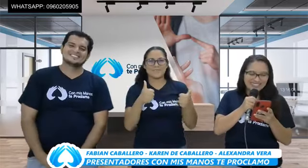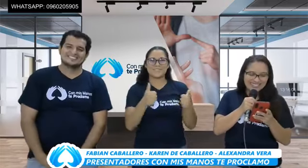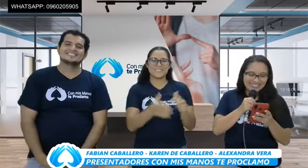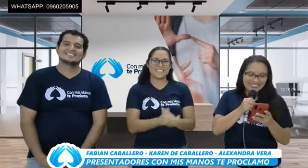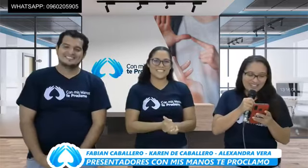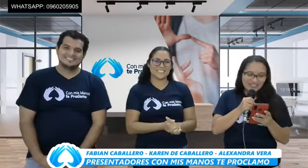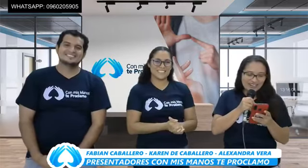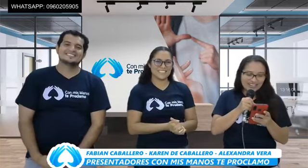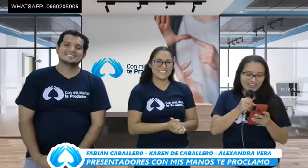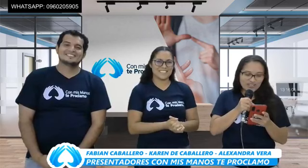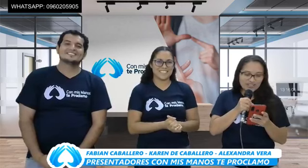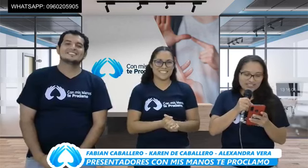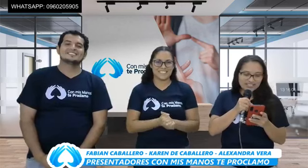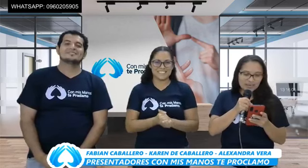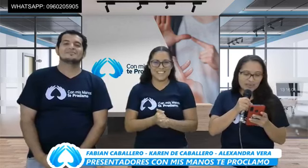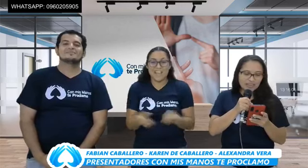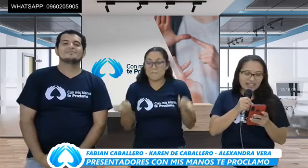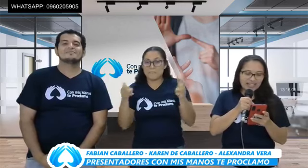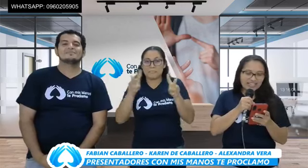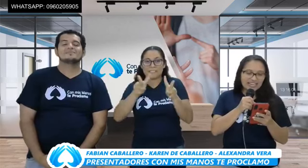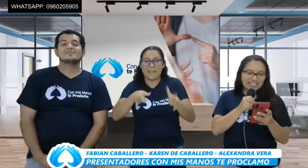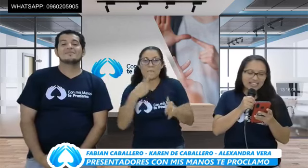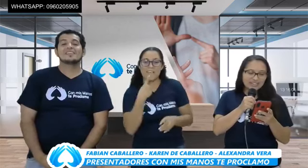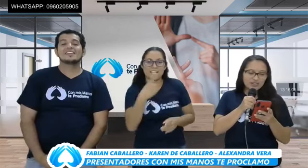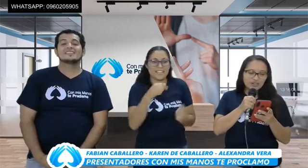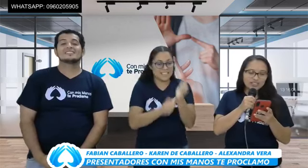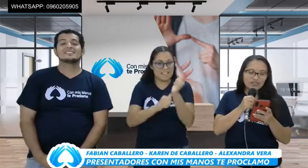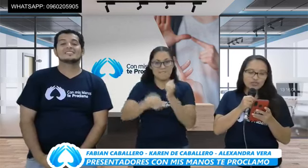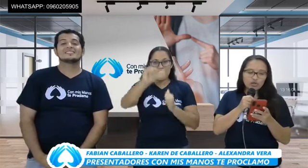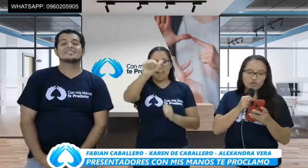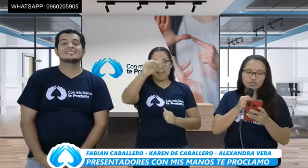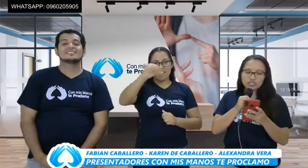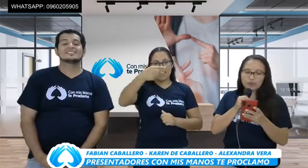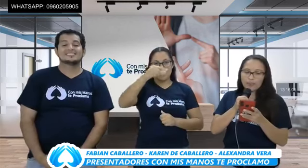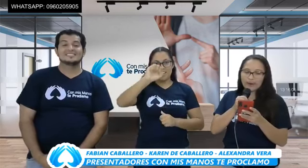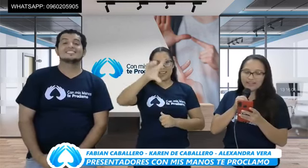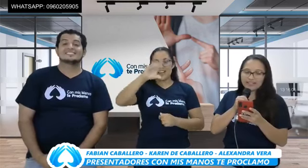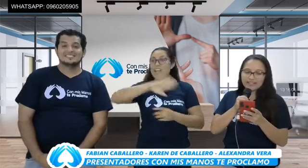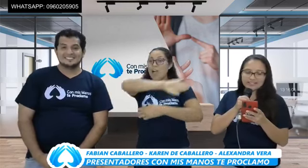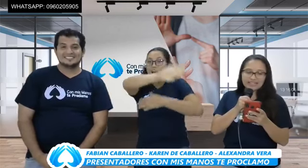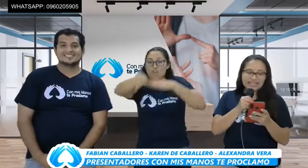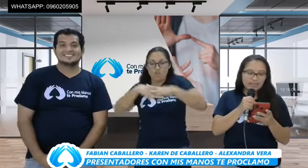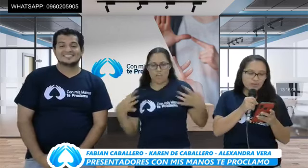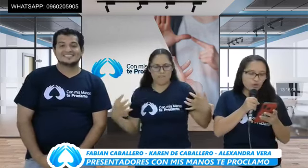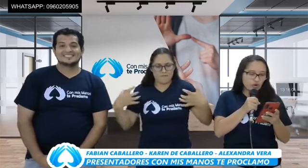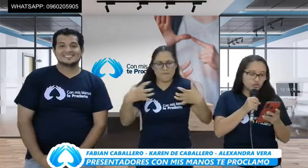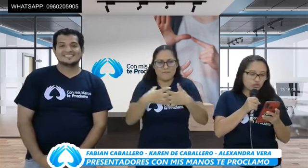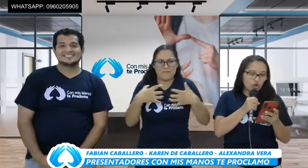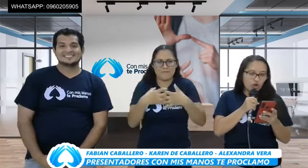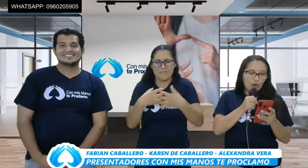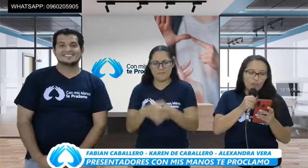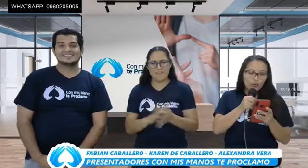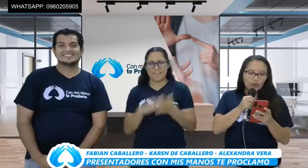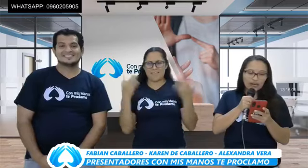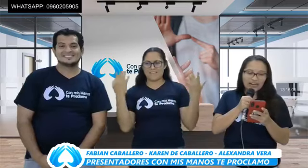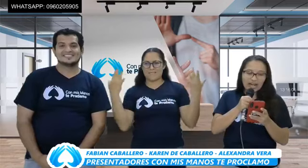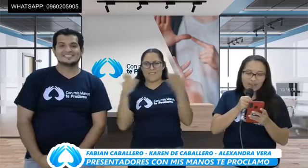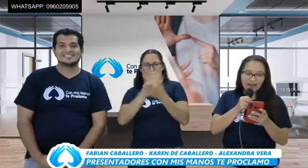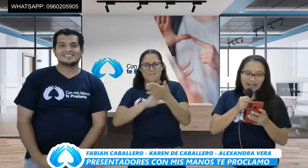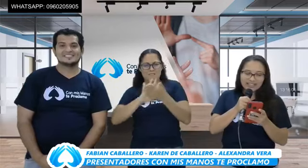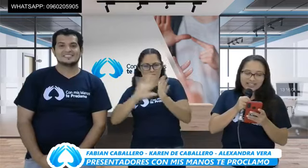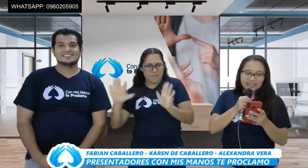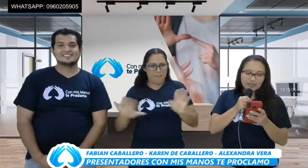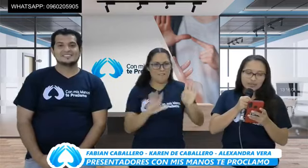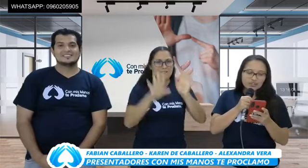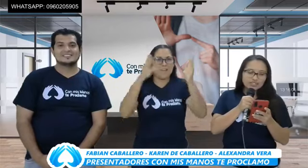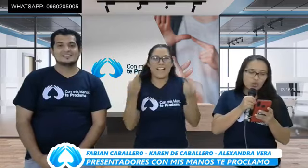conozco. Por aquí nos dice también Angélica, saludos a todos los que son parte de este hermoso